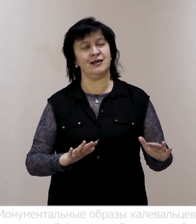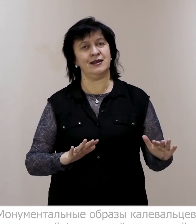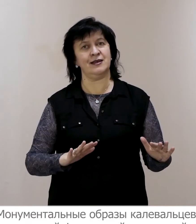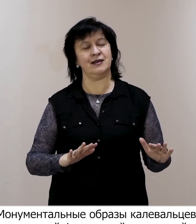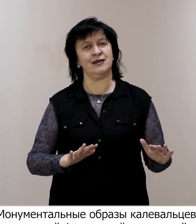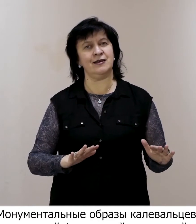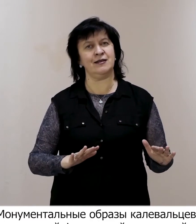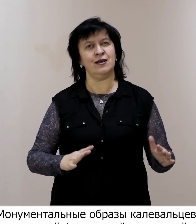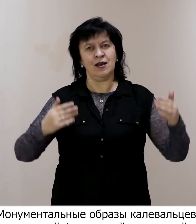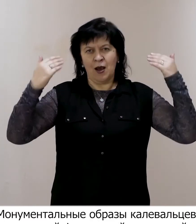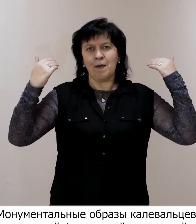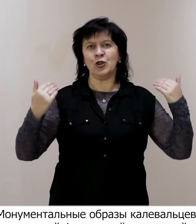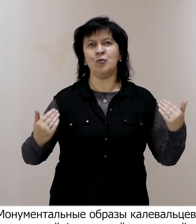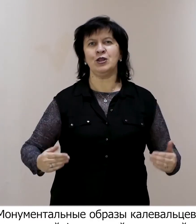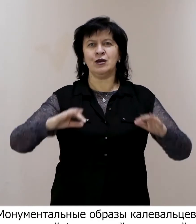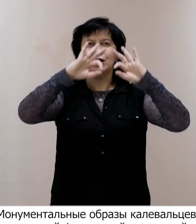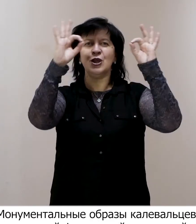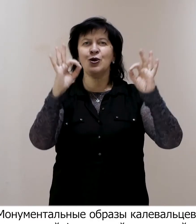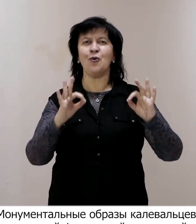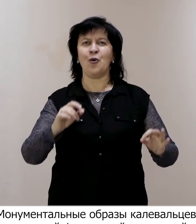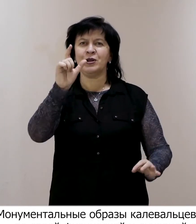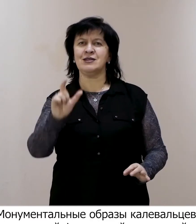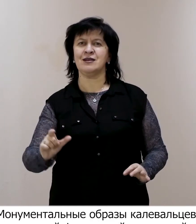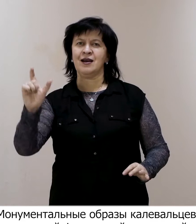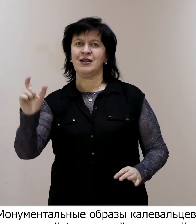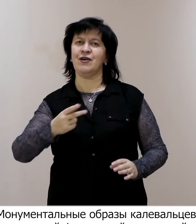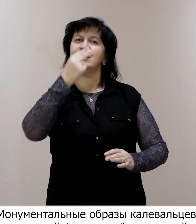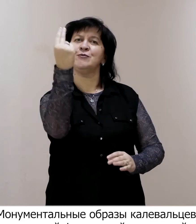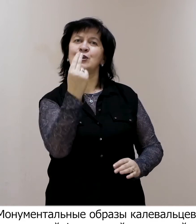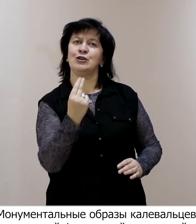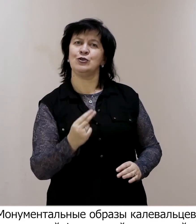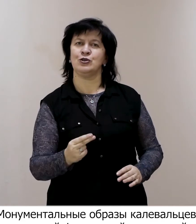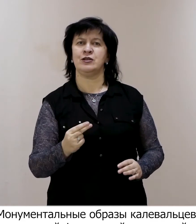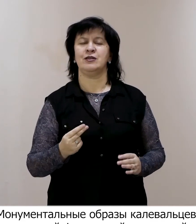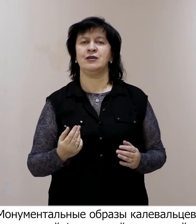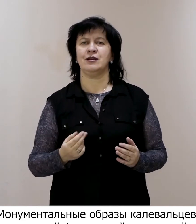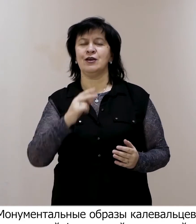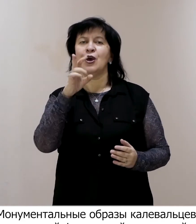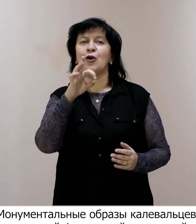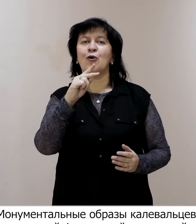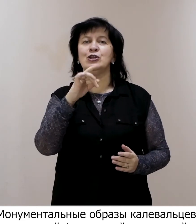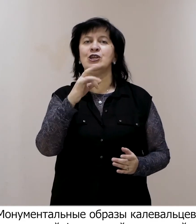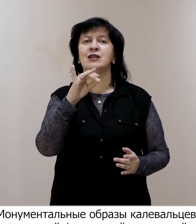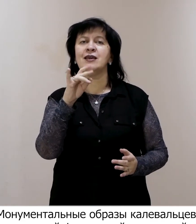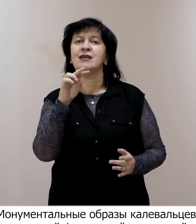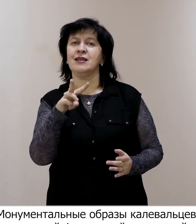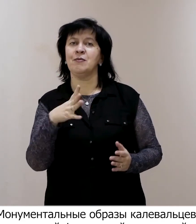монументальные образы коли вальцев созданной николаем кочергин им по своей физической и духовной